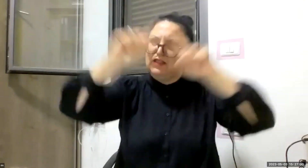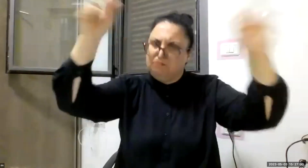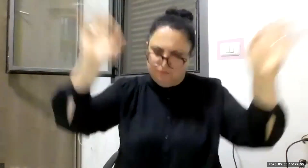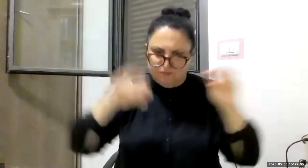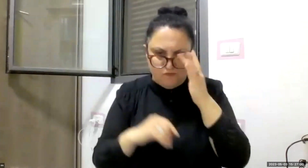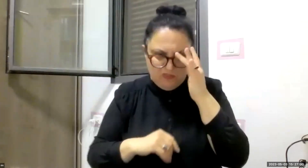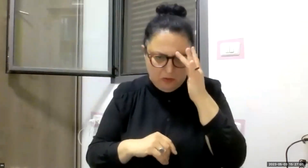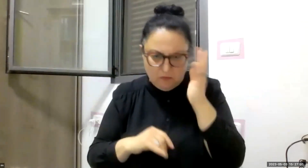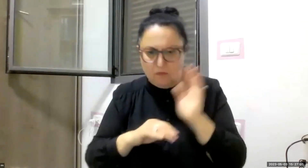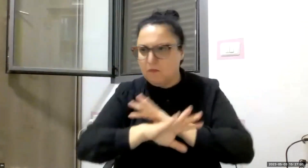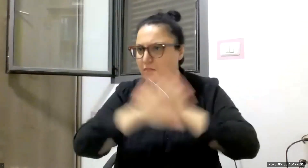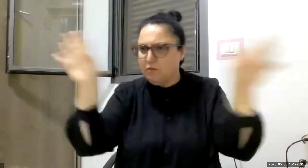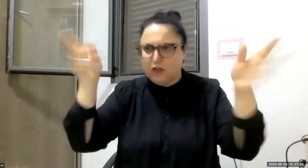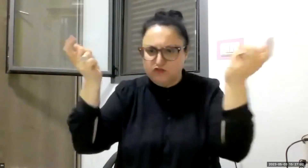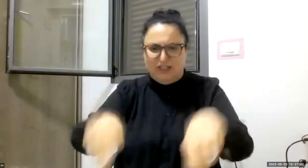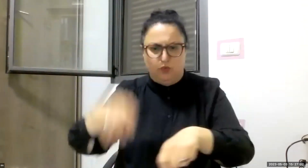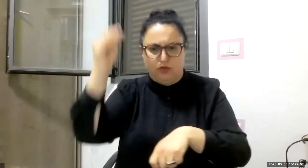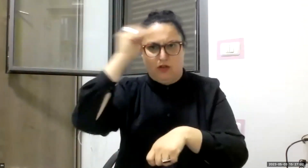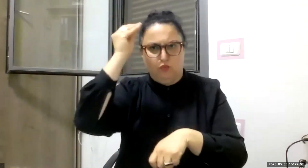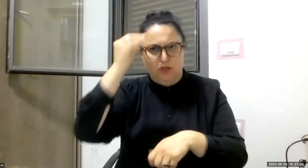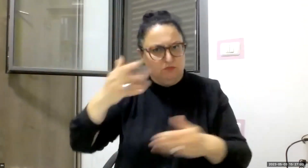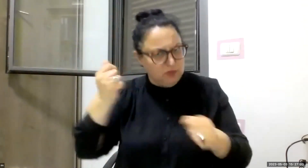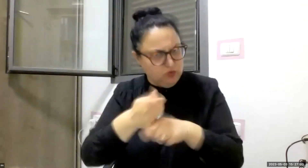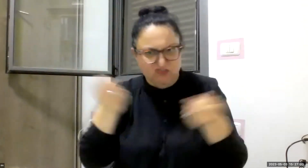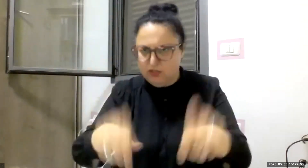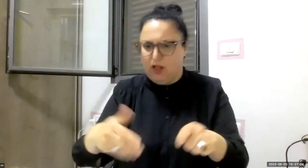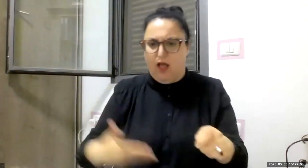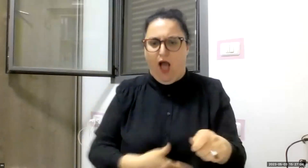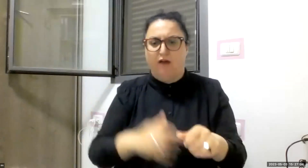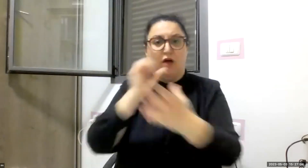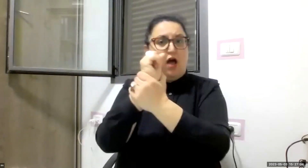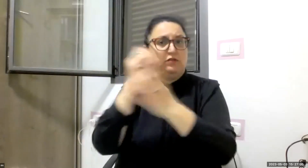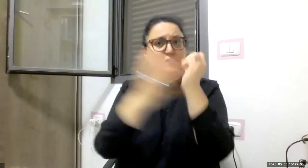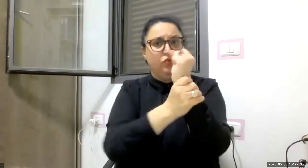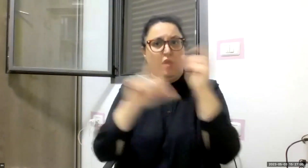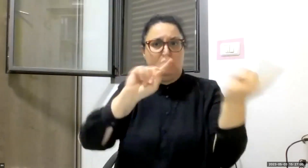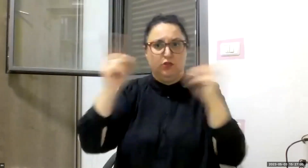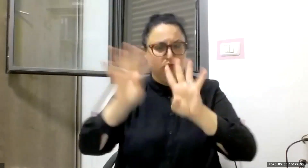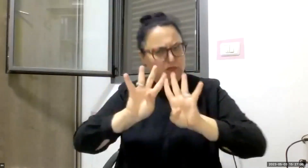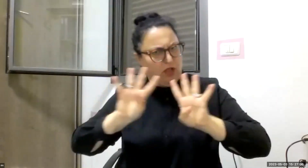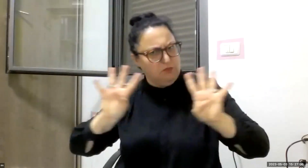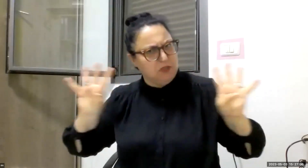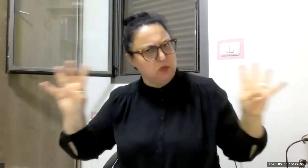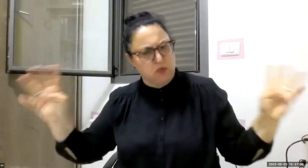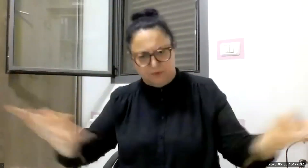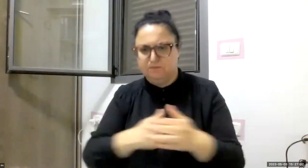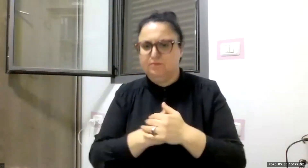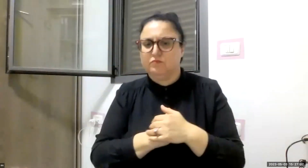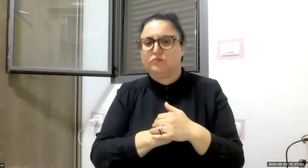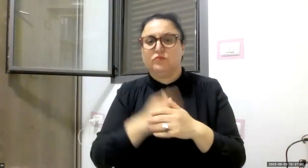בסגל ההנהלה לשטחי הקמפוס והשביטו את הלימודים ועשו שביטות רעה ועזקו אחד את השני